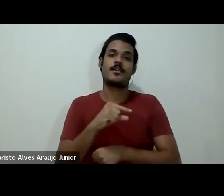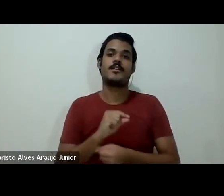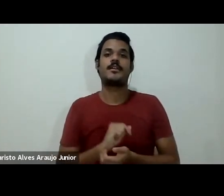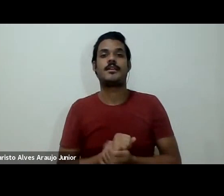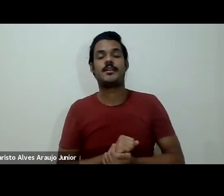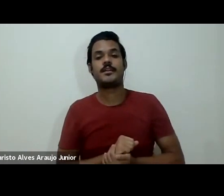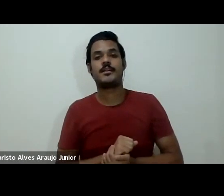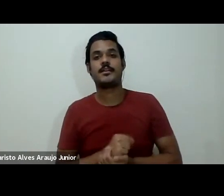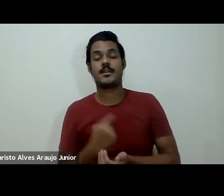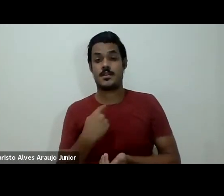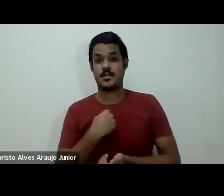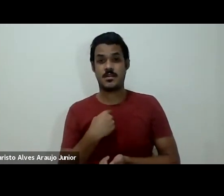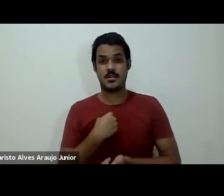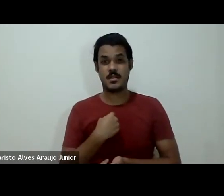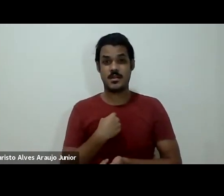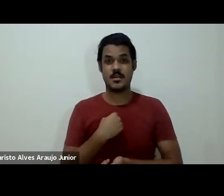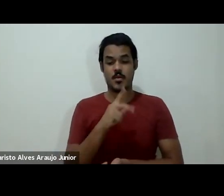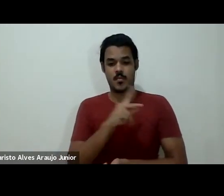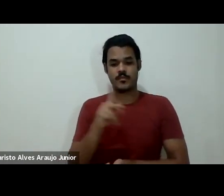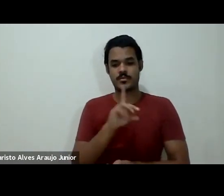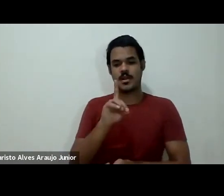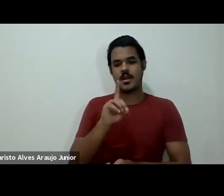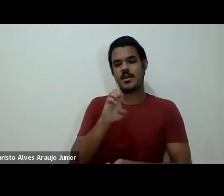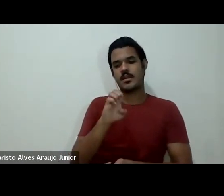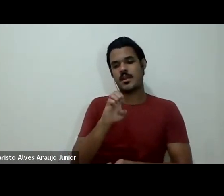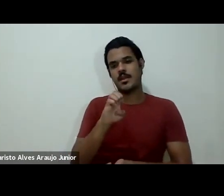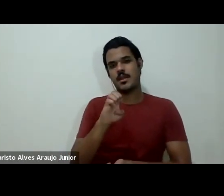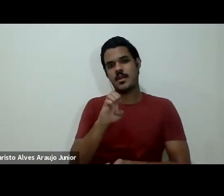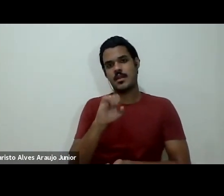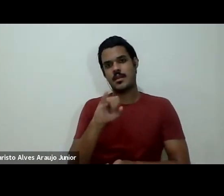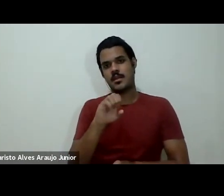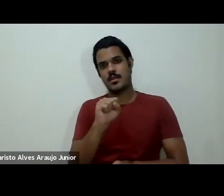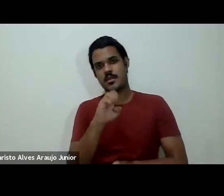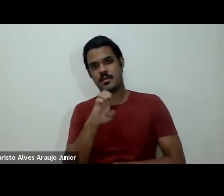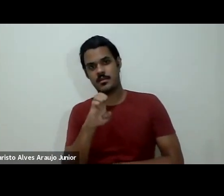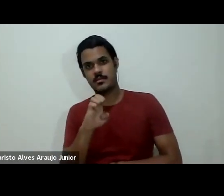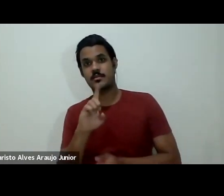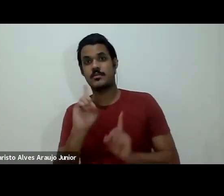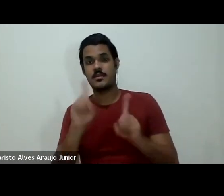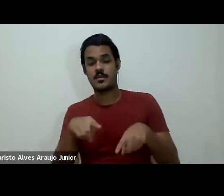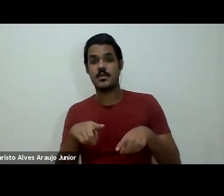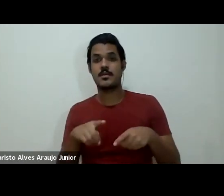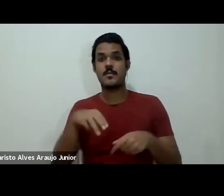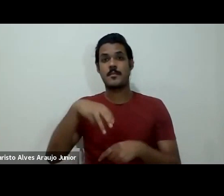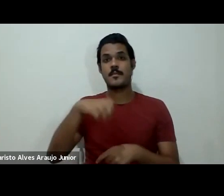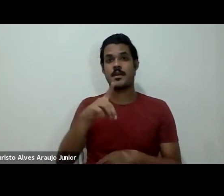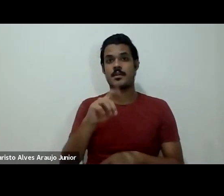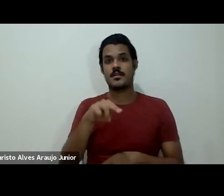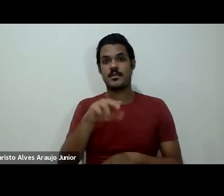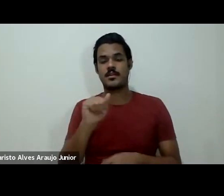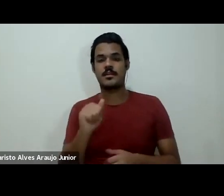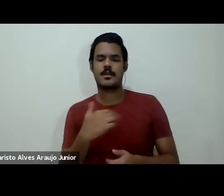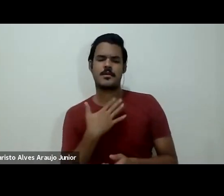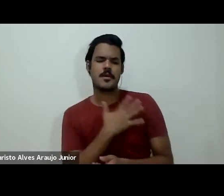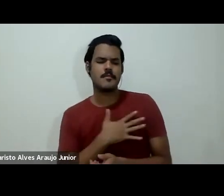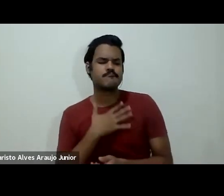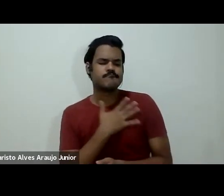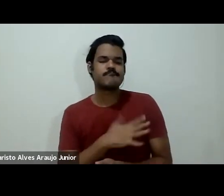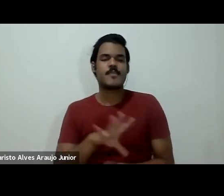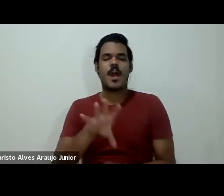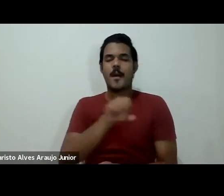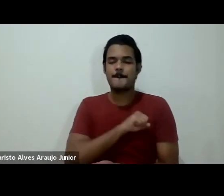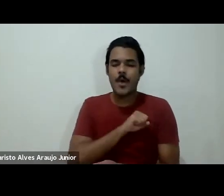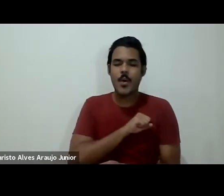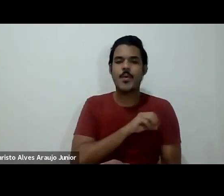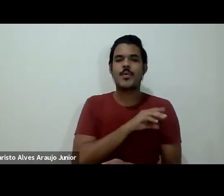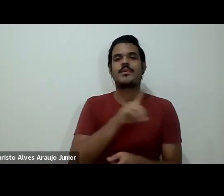tanto eu como a professora Deise Medina, né, fizemos com muito amor, e também os outros participantes, o Ednilson,